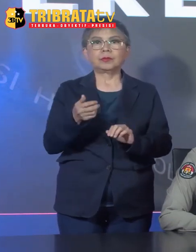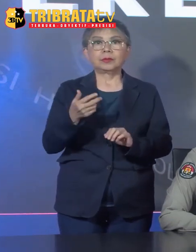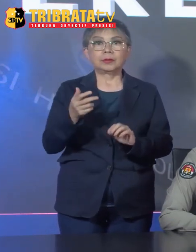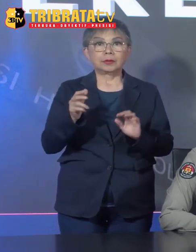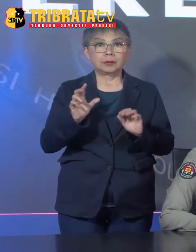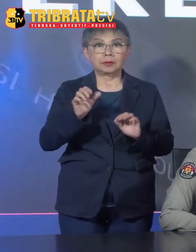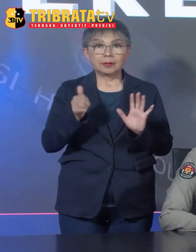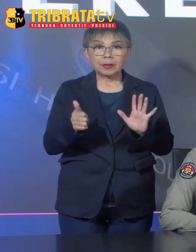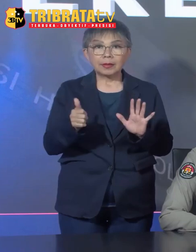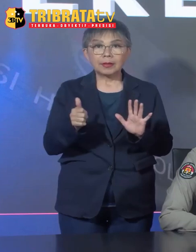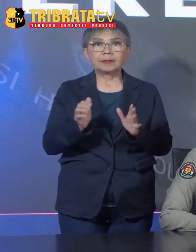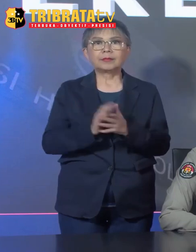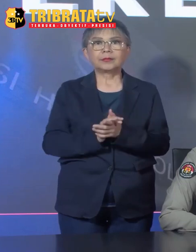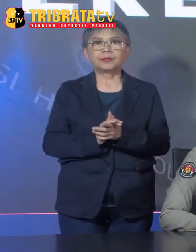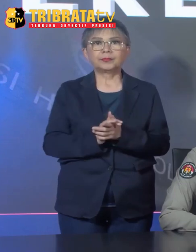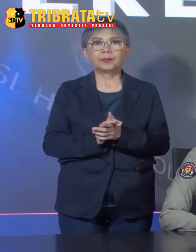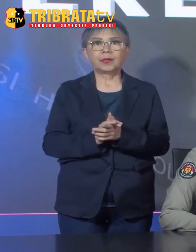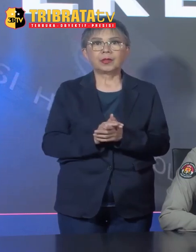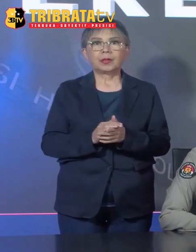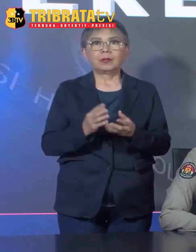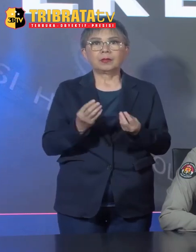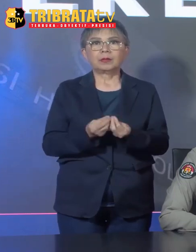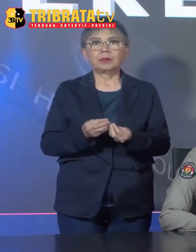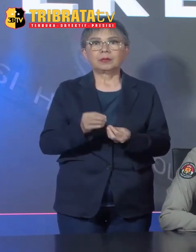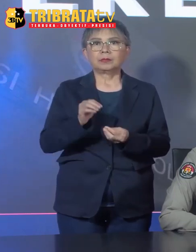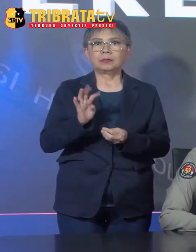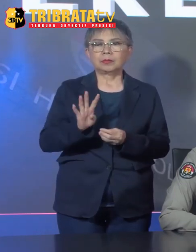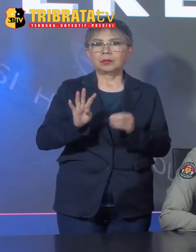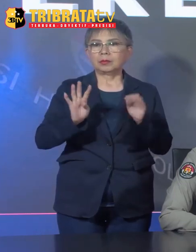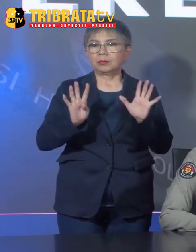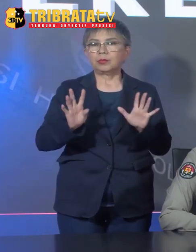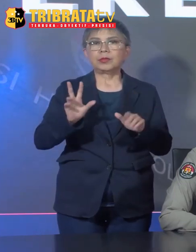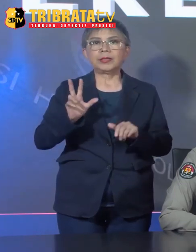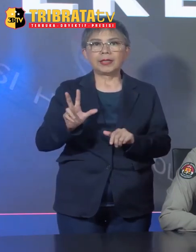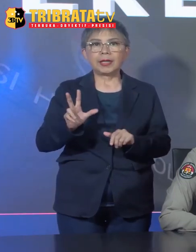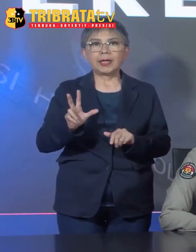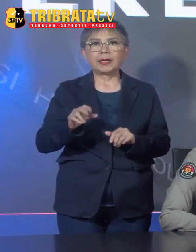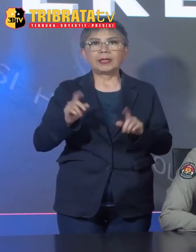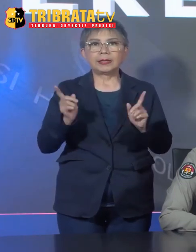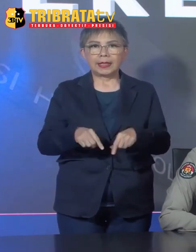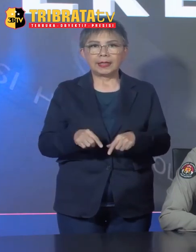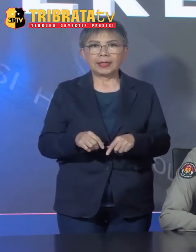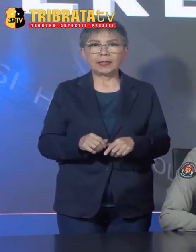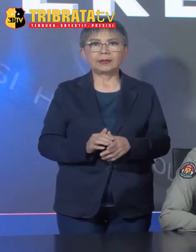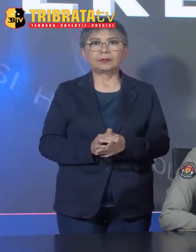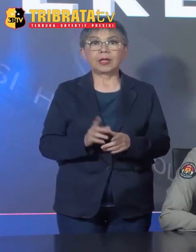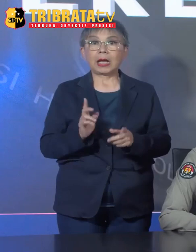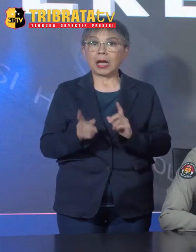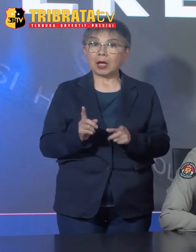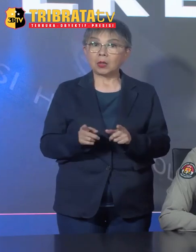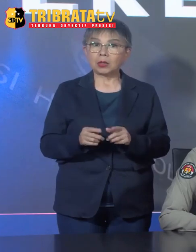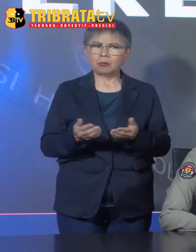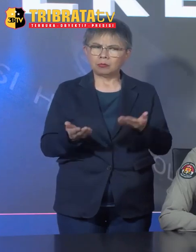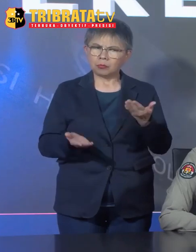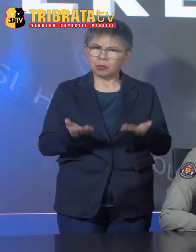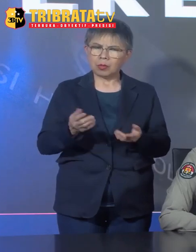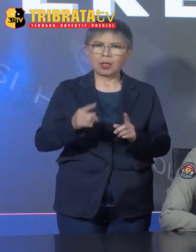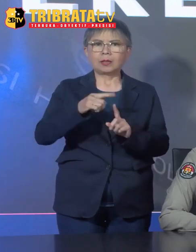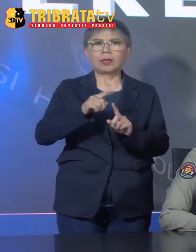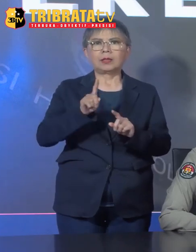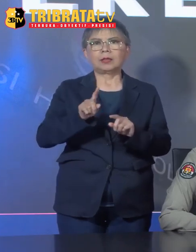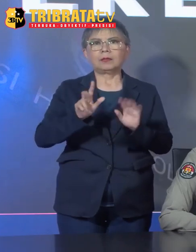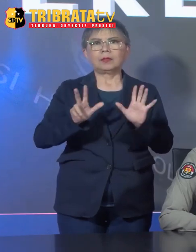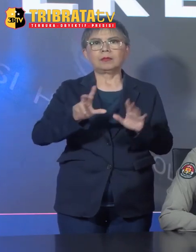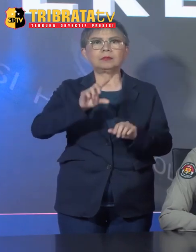Juni 2023 sebanyak 493 kejadian Apabila dibandingkan dengan